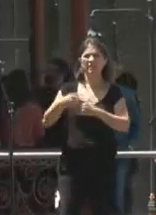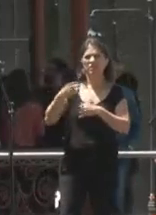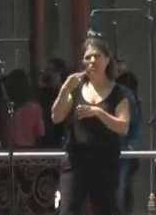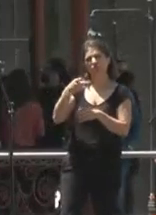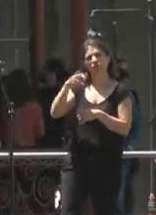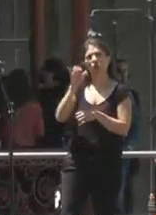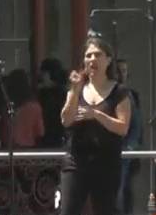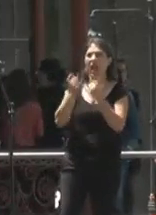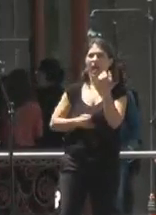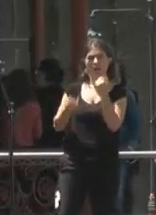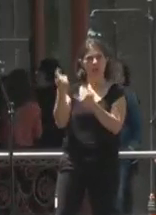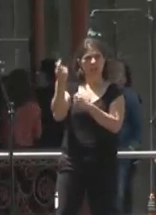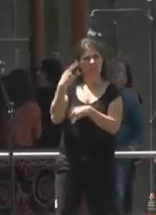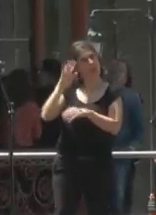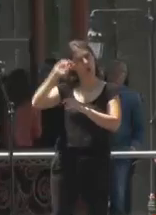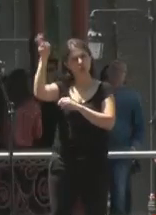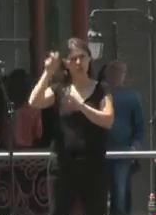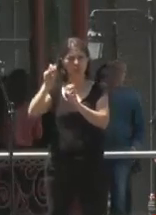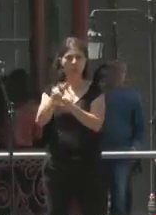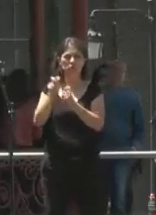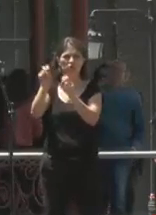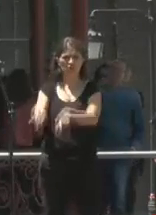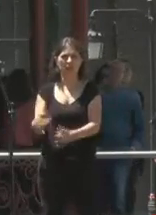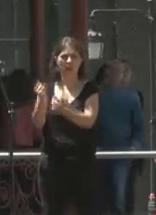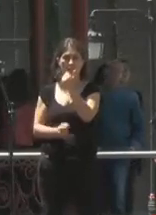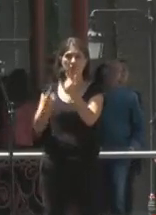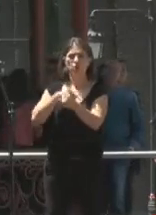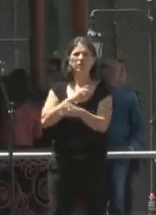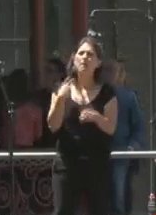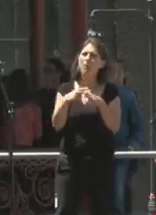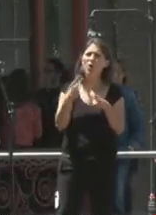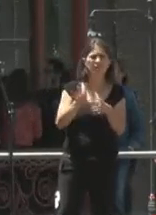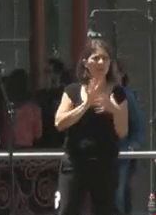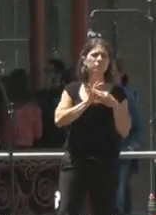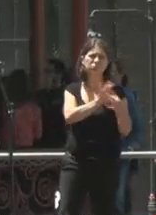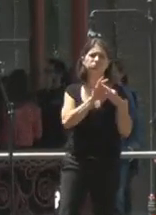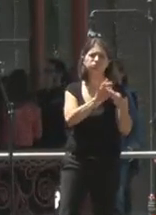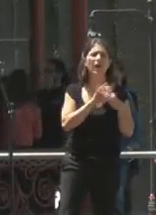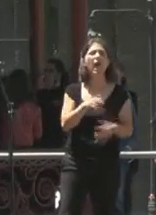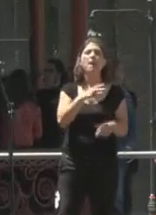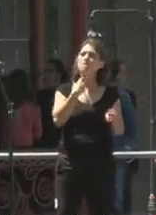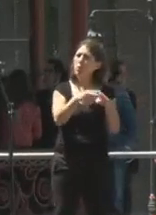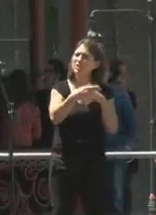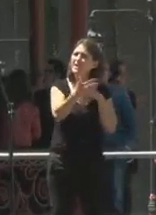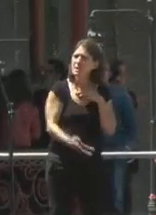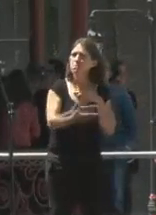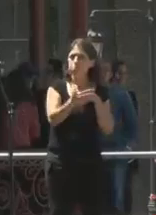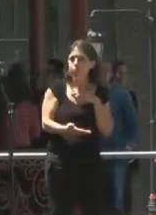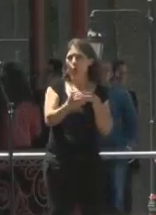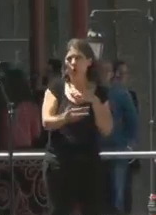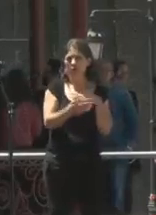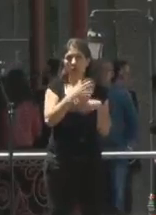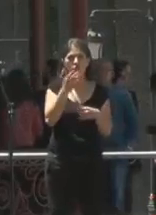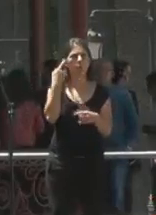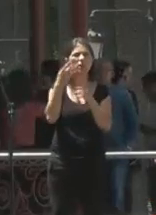con las cuentas en Panamá. La política tiene que venir para gente como nosotros. Claro que importa la política a la ciudadanía normal, para tener